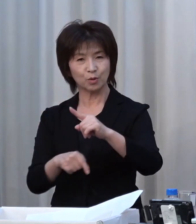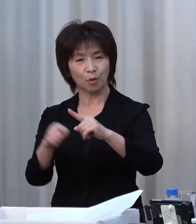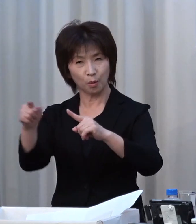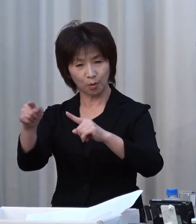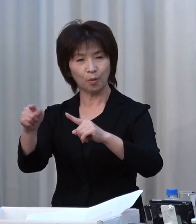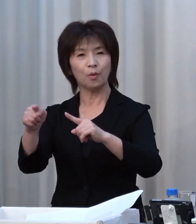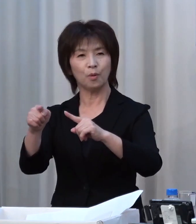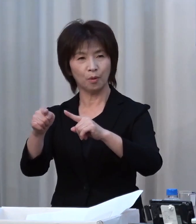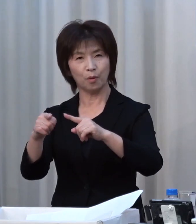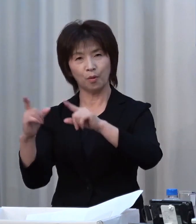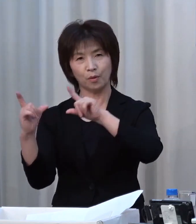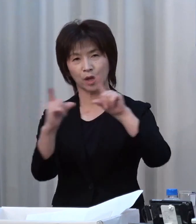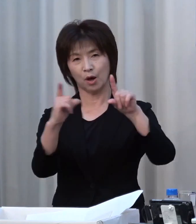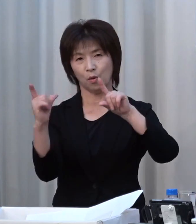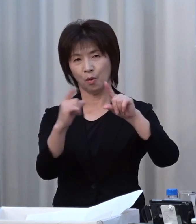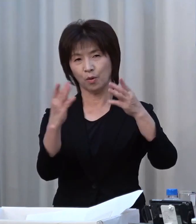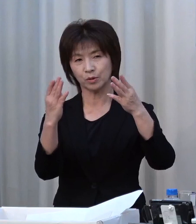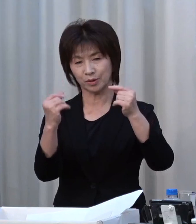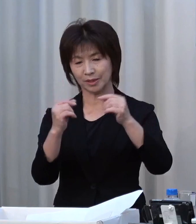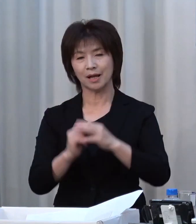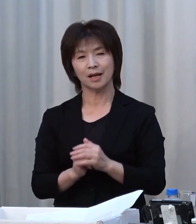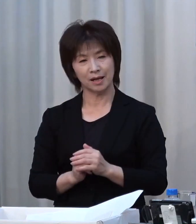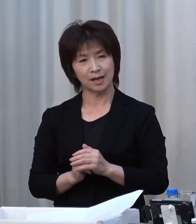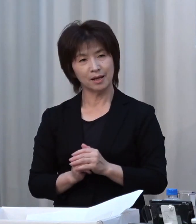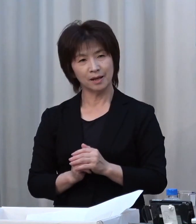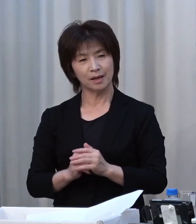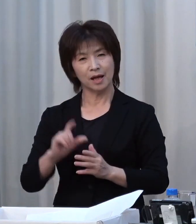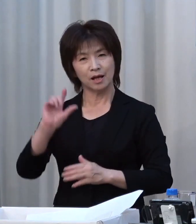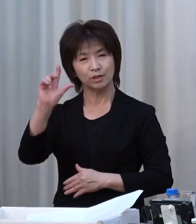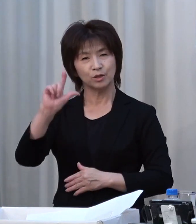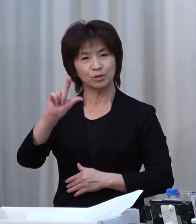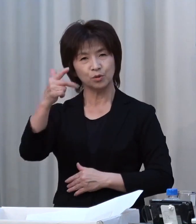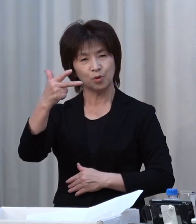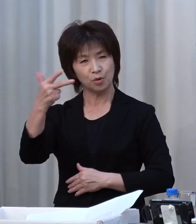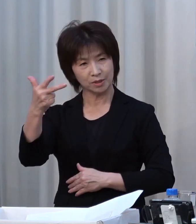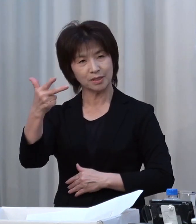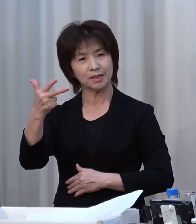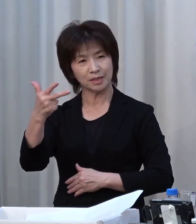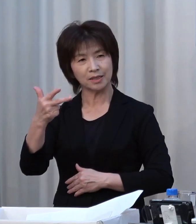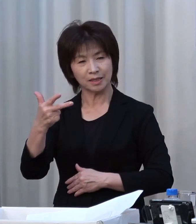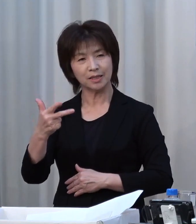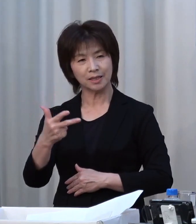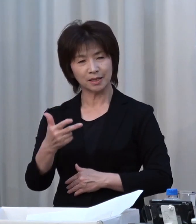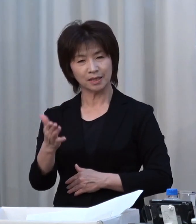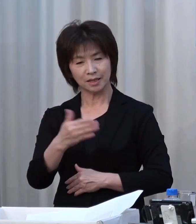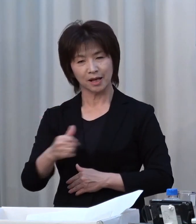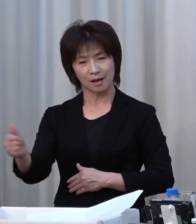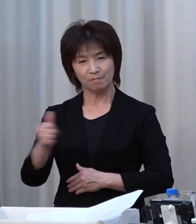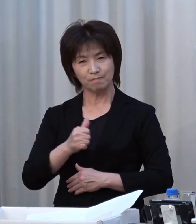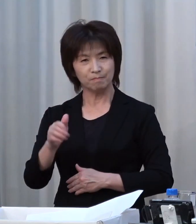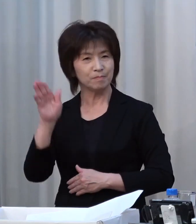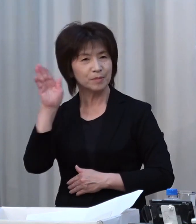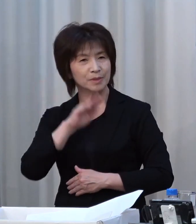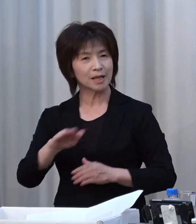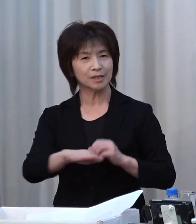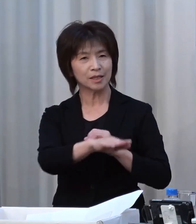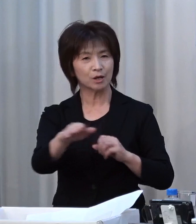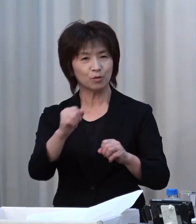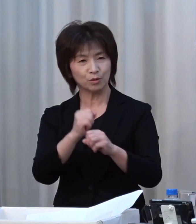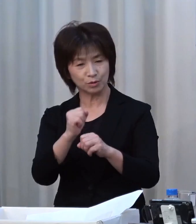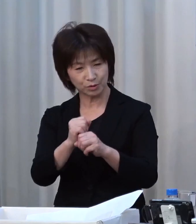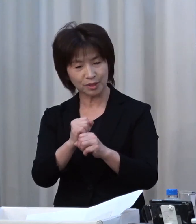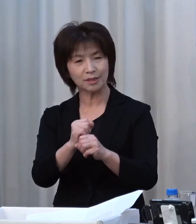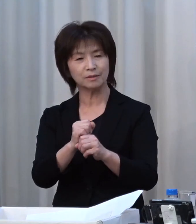も、上司は職員が体調しやすい環境づくりに協力しましょうというふうに言ってますけど、